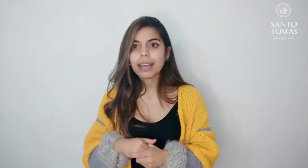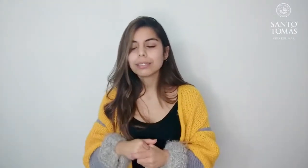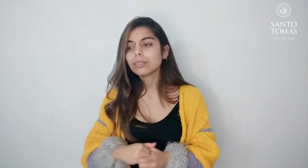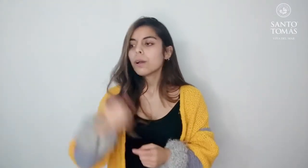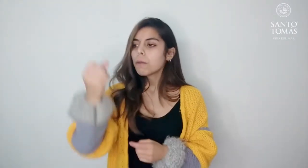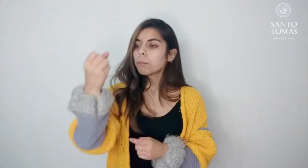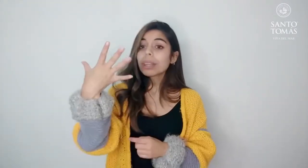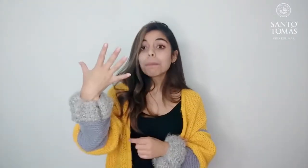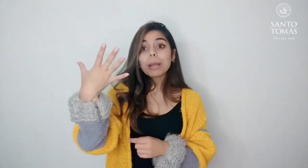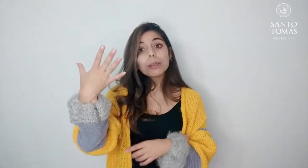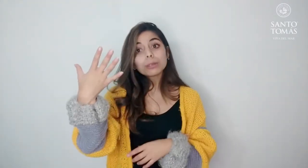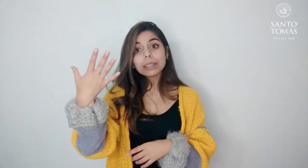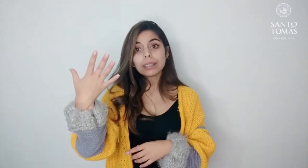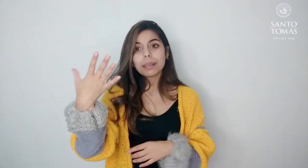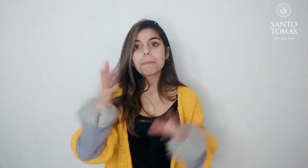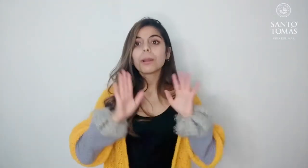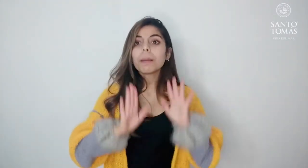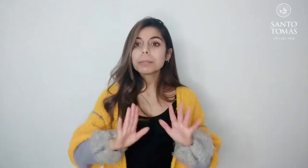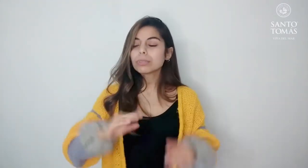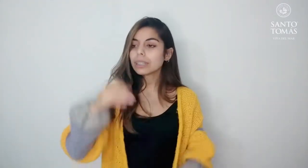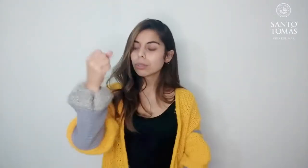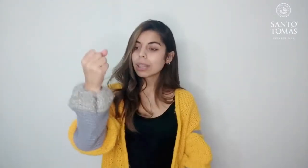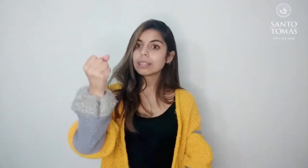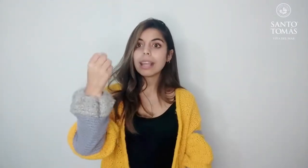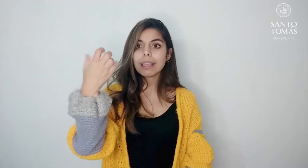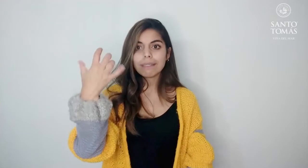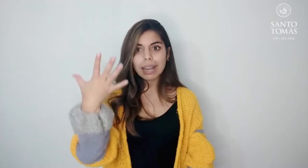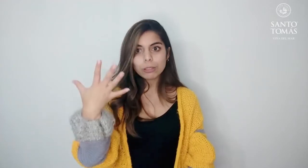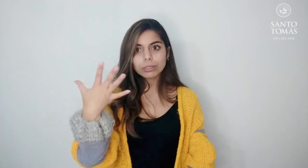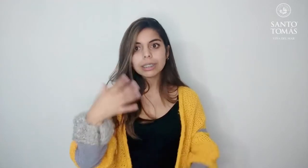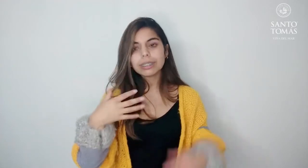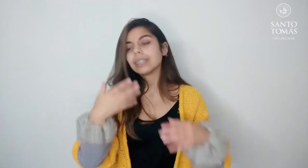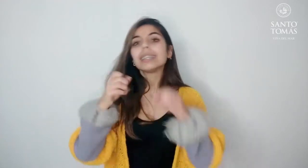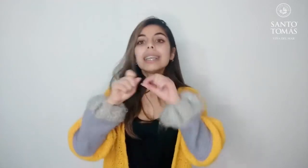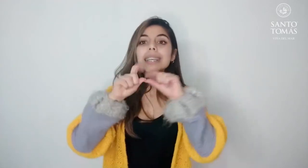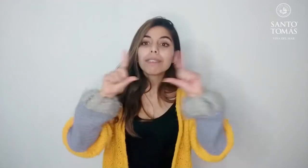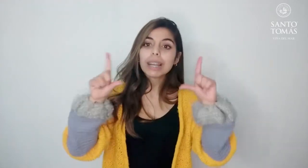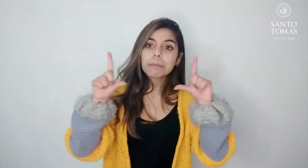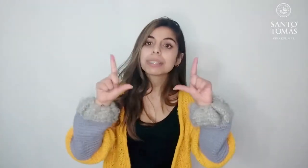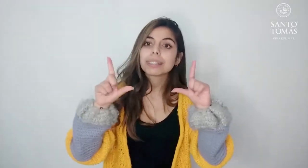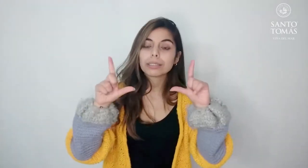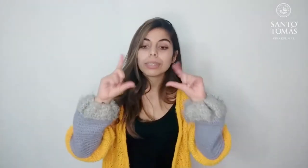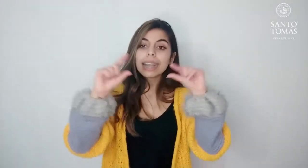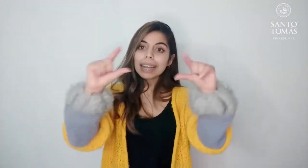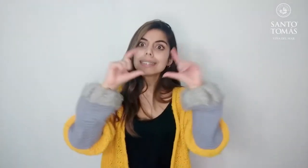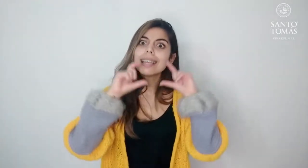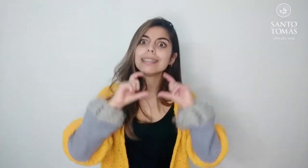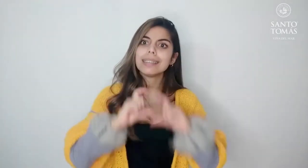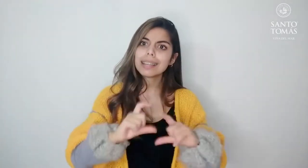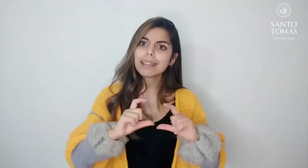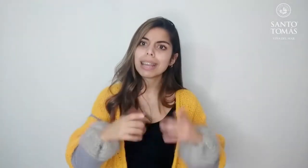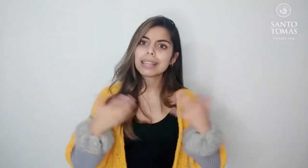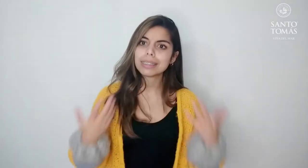caso, pueden ver al docente, pero la persona sorda tiene que ver al docente, tiene que ver la presentación de la clase y tiene que ver al